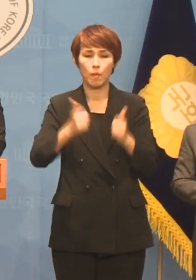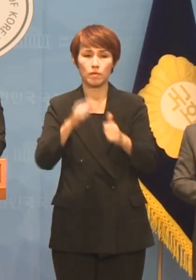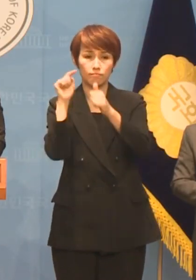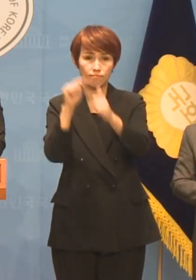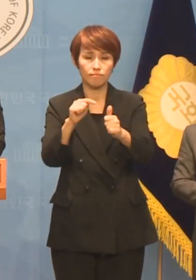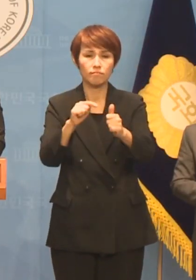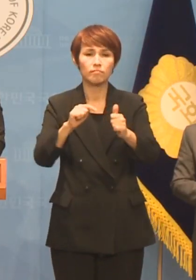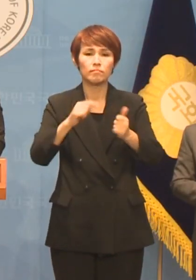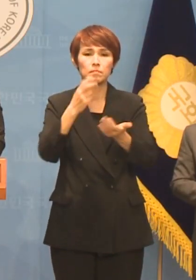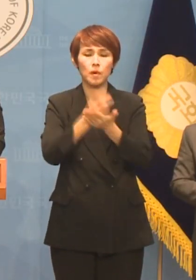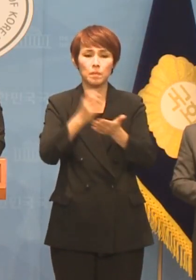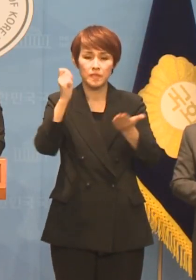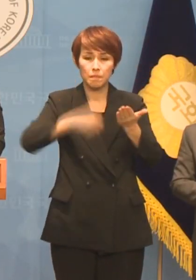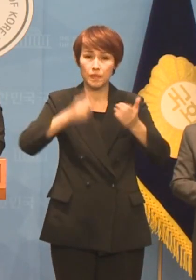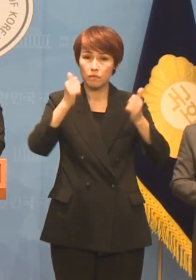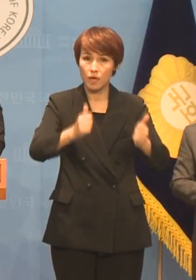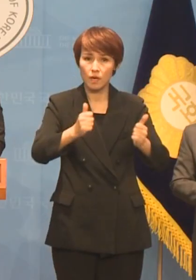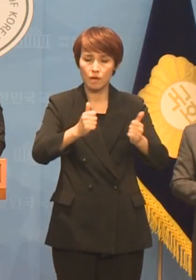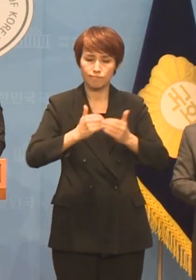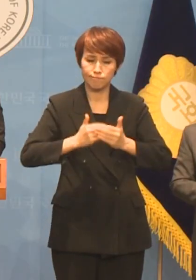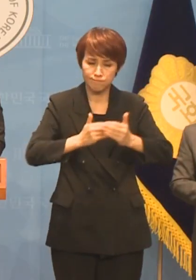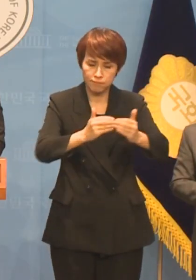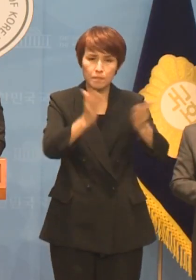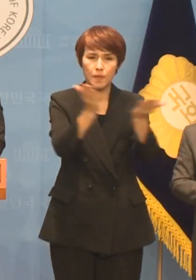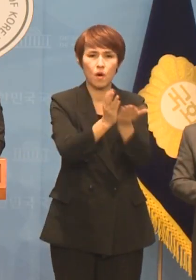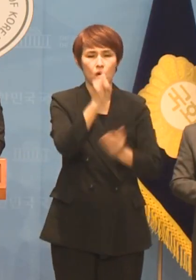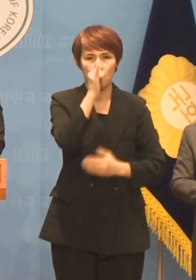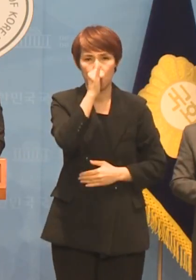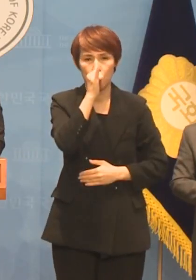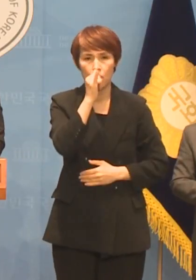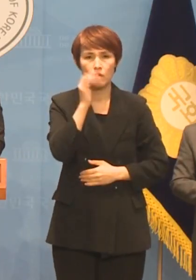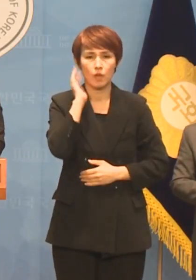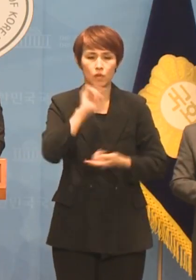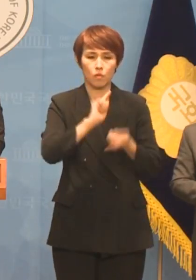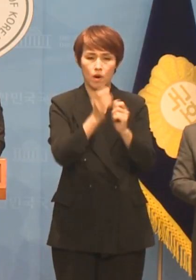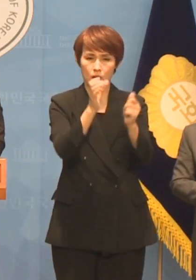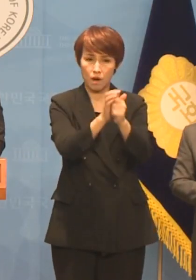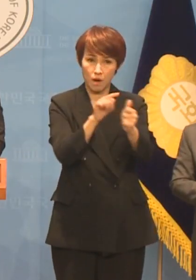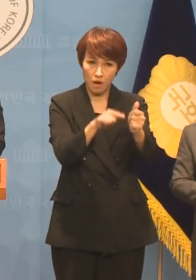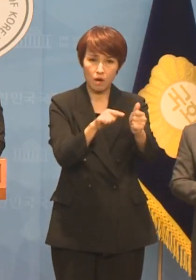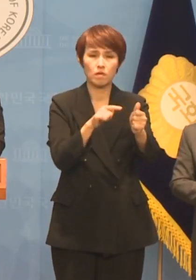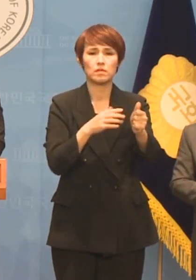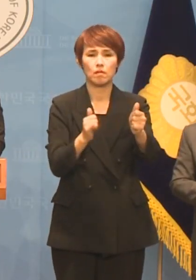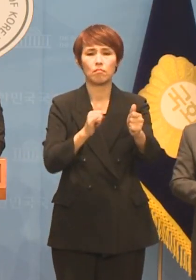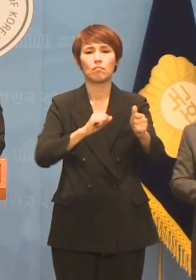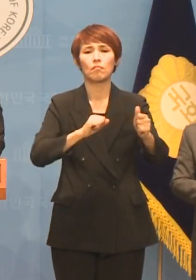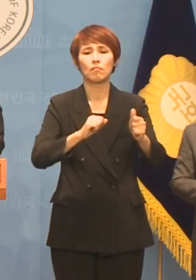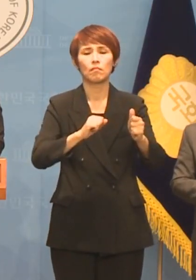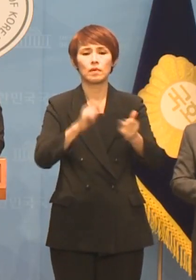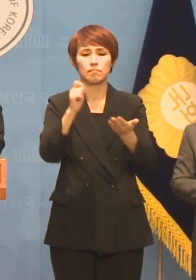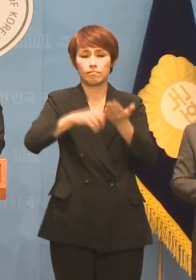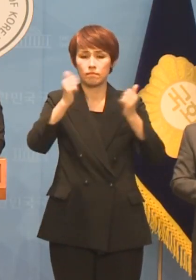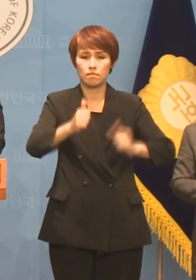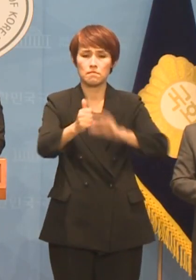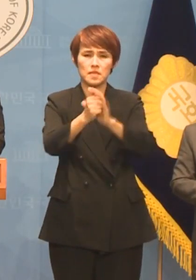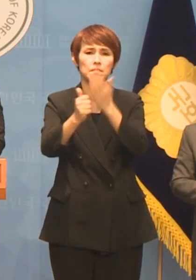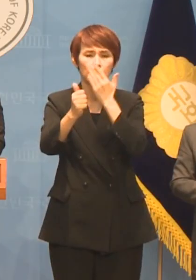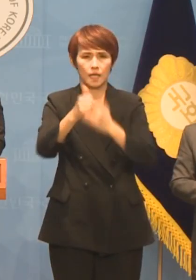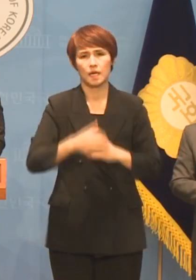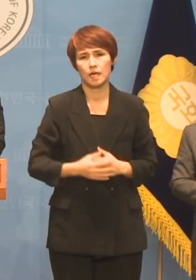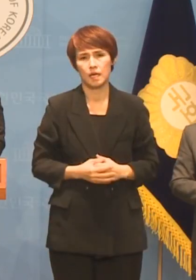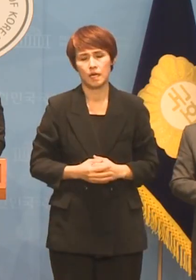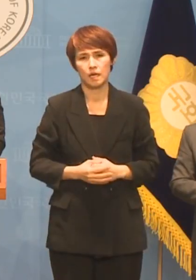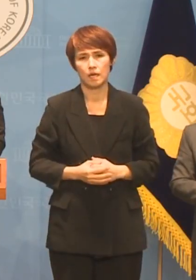헌법재판관은 요식적, 형식적 절차에 해당하기 때문에 대통령 권한대행 역시 이를 수행할 수 있습니다.